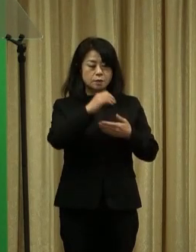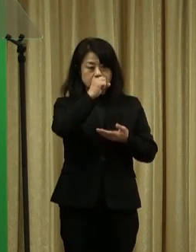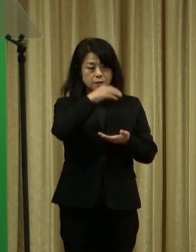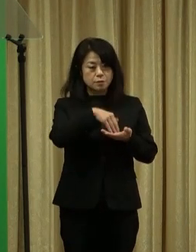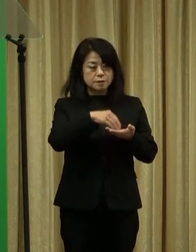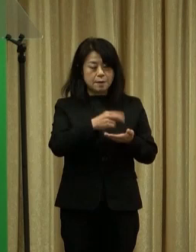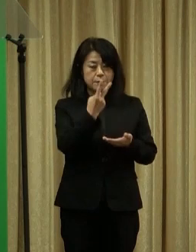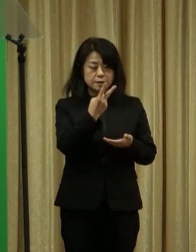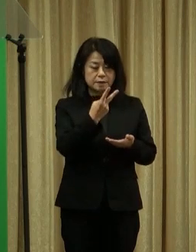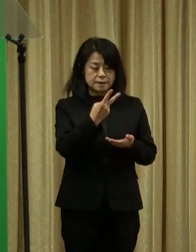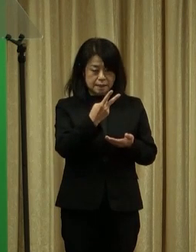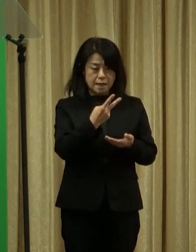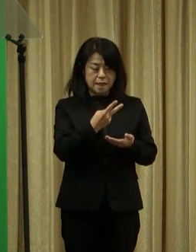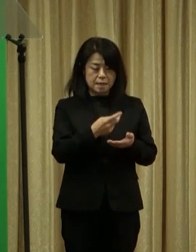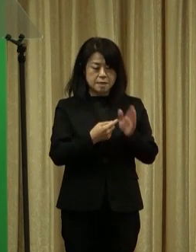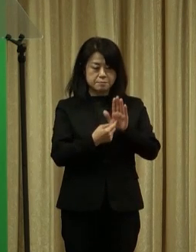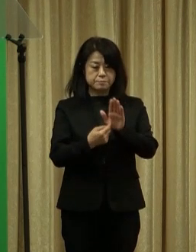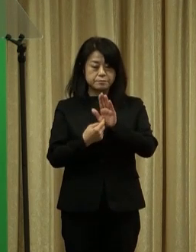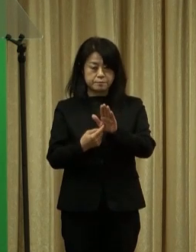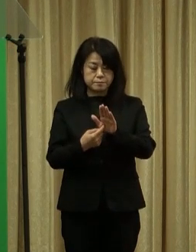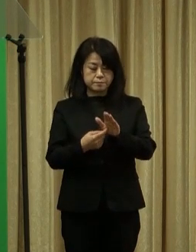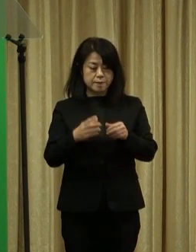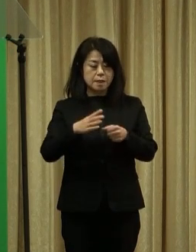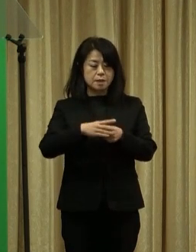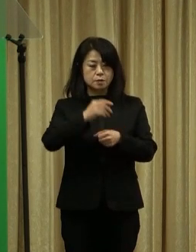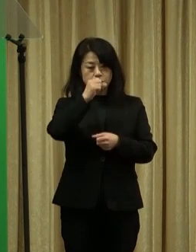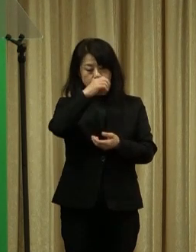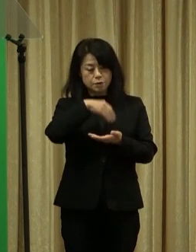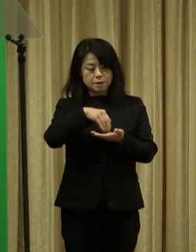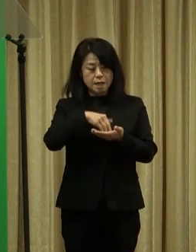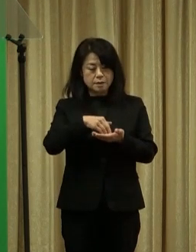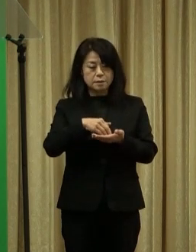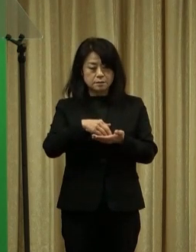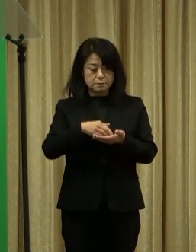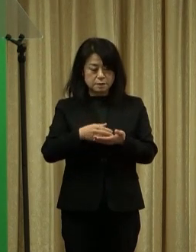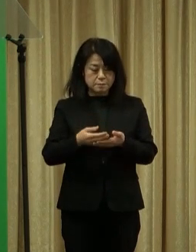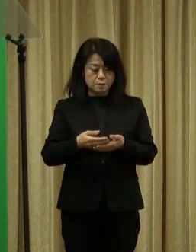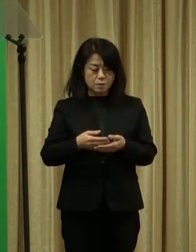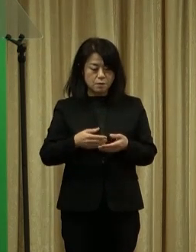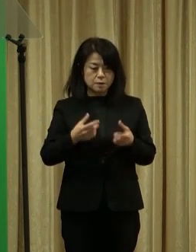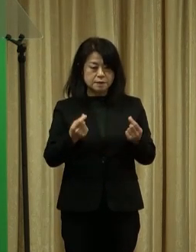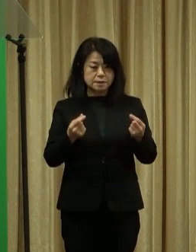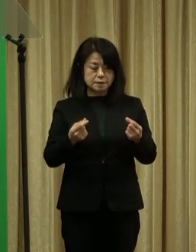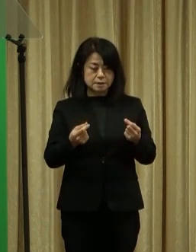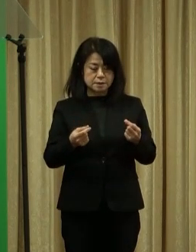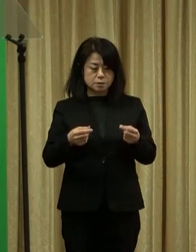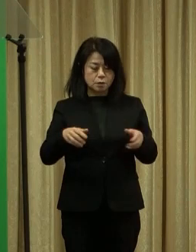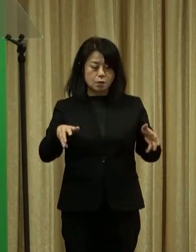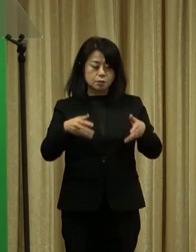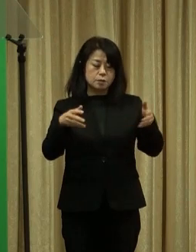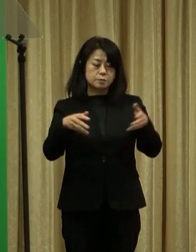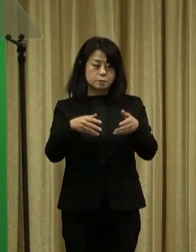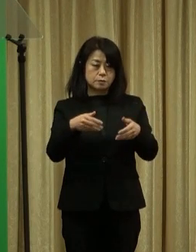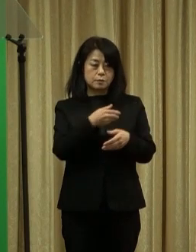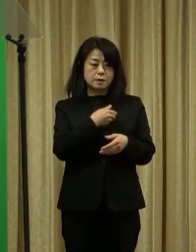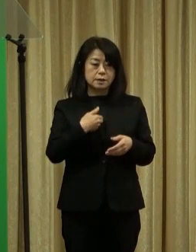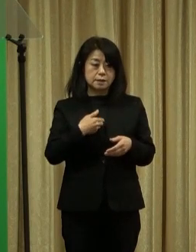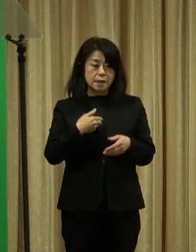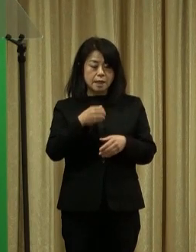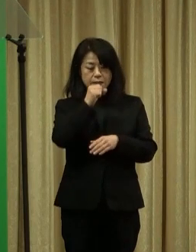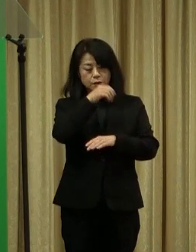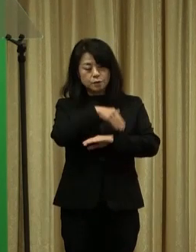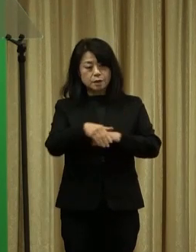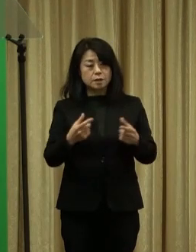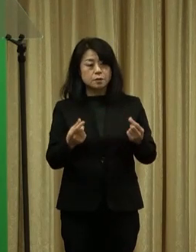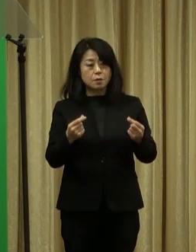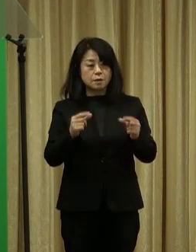立てながら当初予算にもしっかり取り組んでくれて、予定通り今日発表することができました。あとはこ